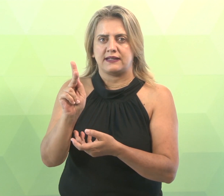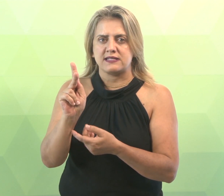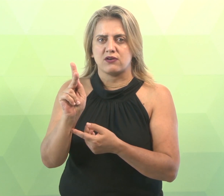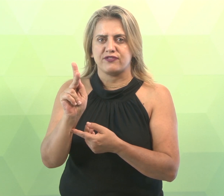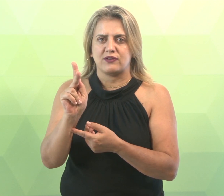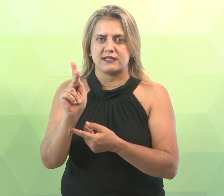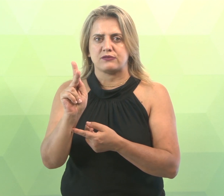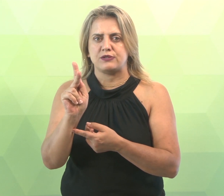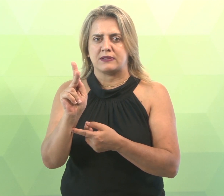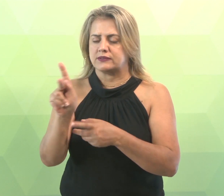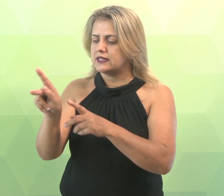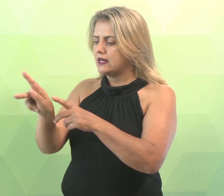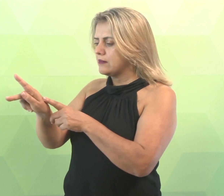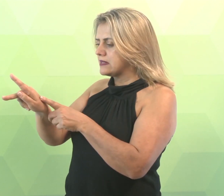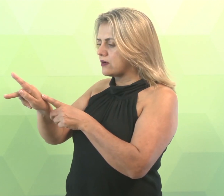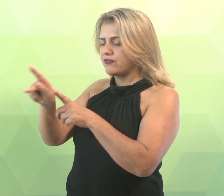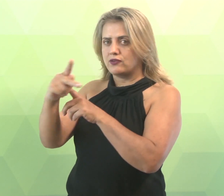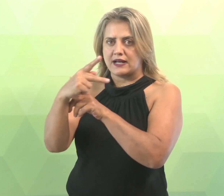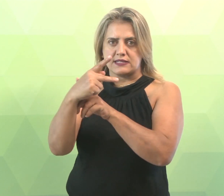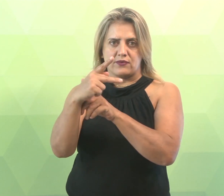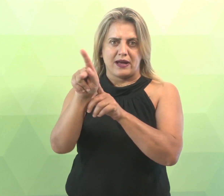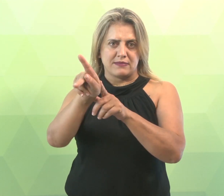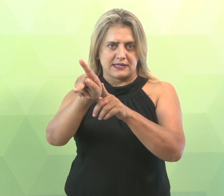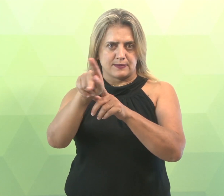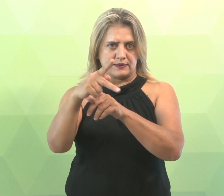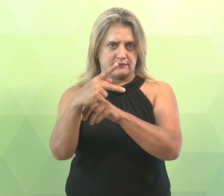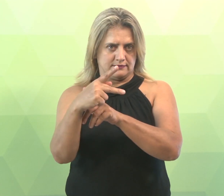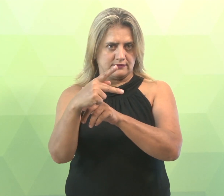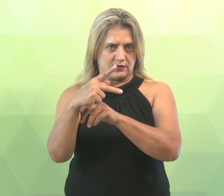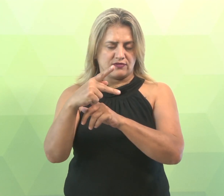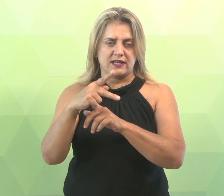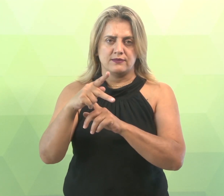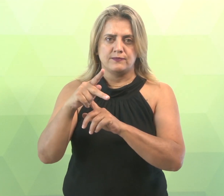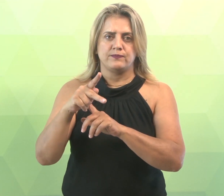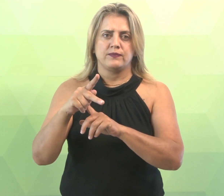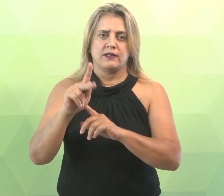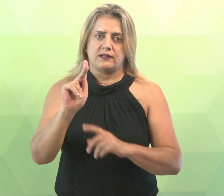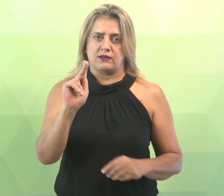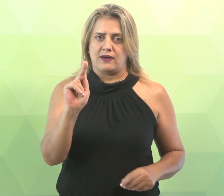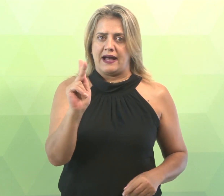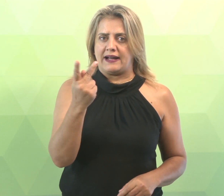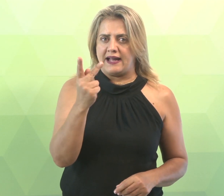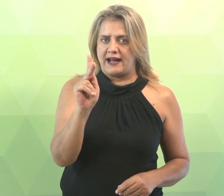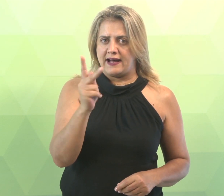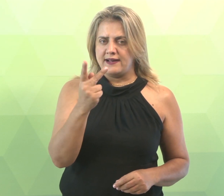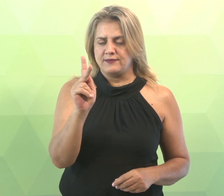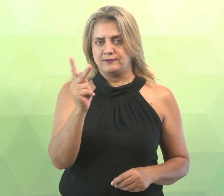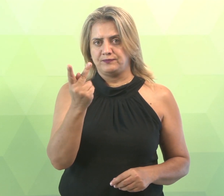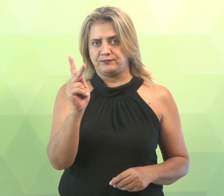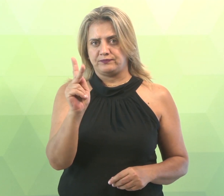dessa configuração de mãos. Mas a configuração é a mesma. Estão vendo? Então, H,